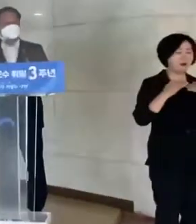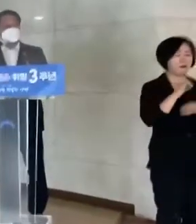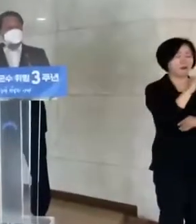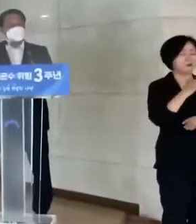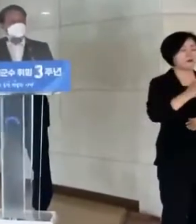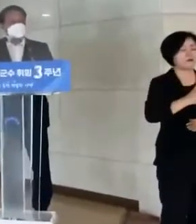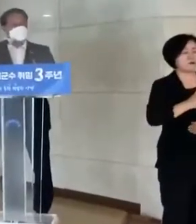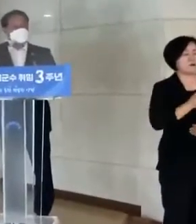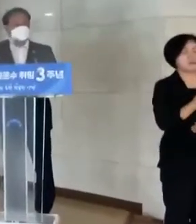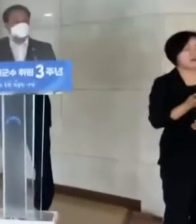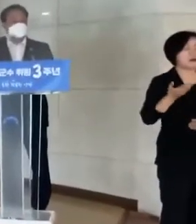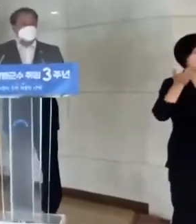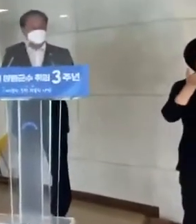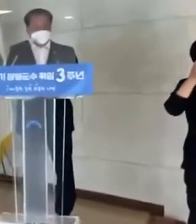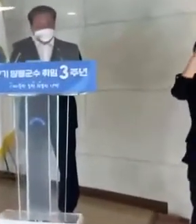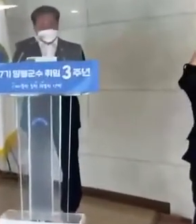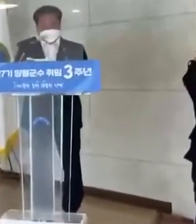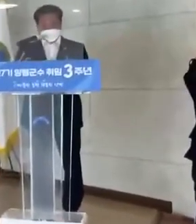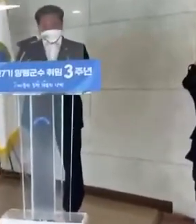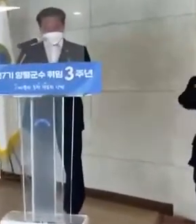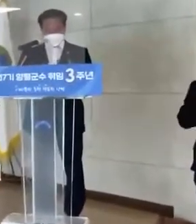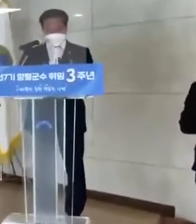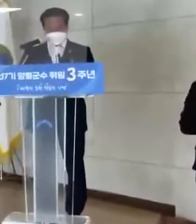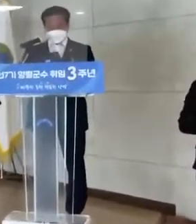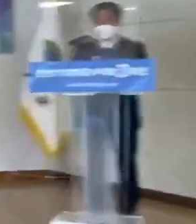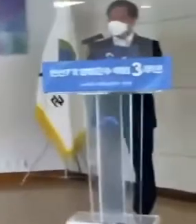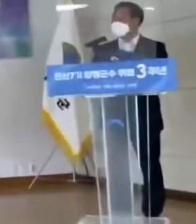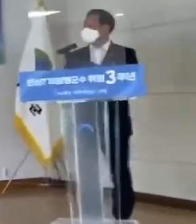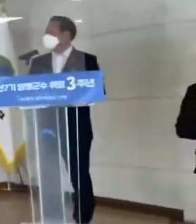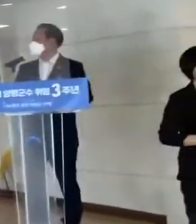위상 정립이 기대됩니다.